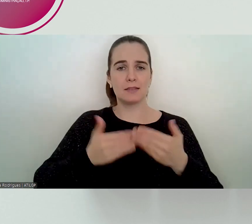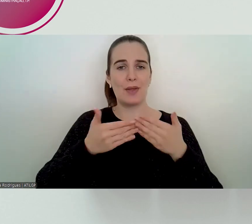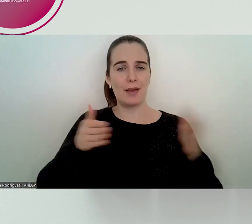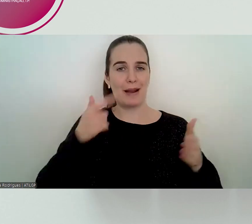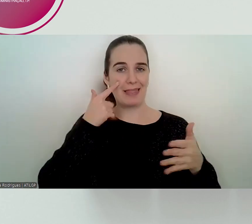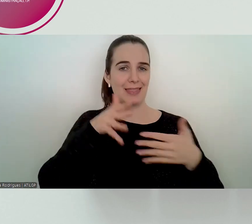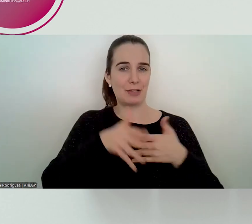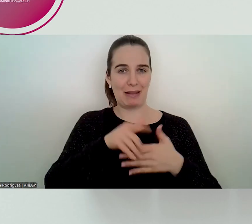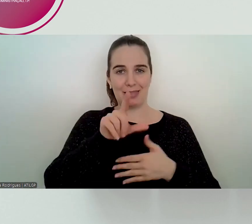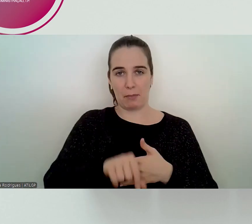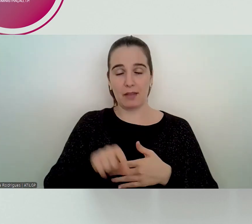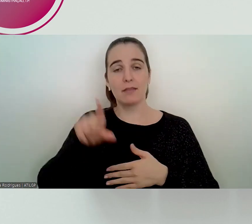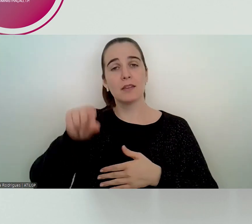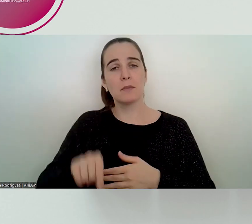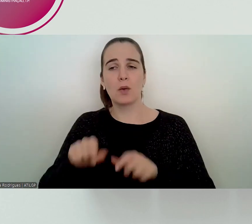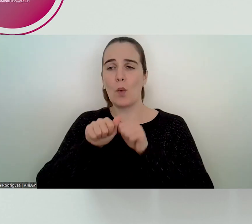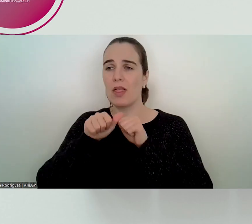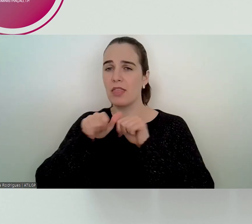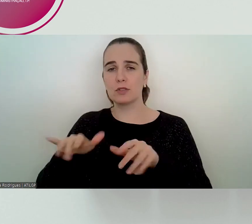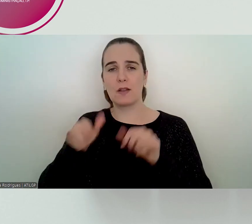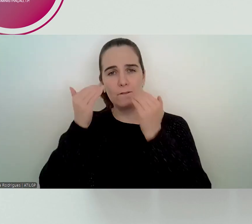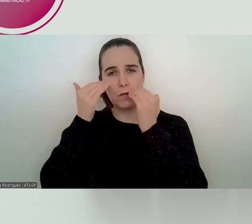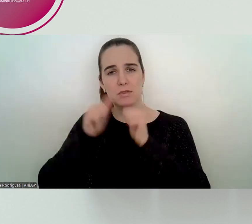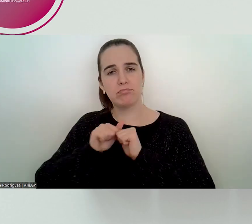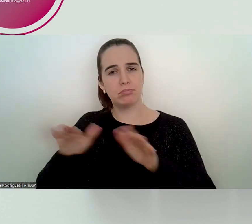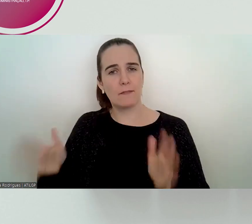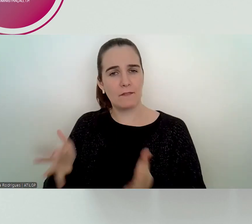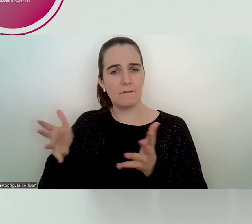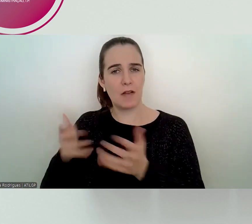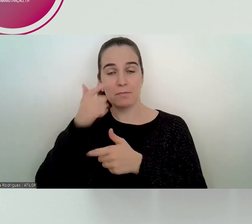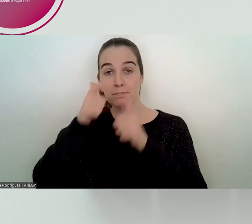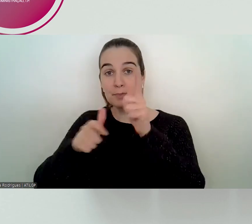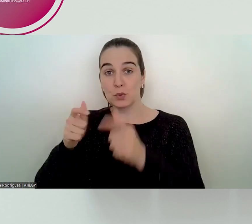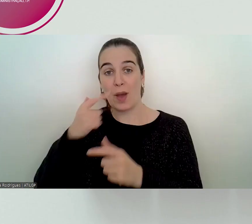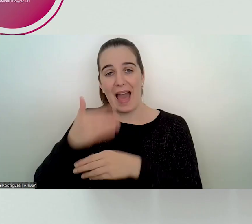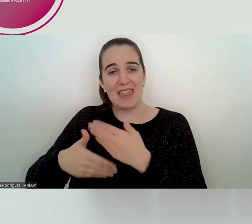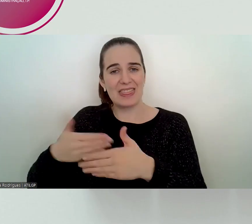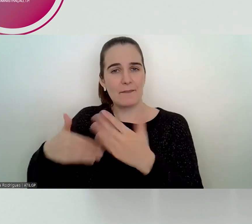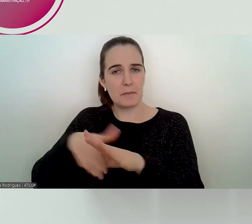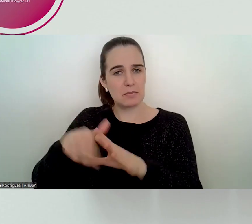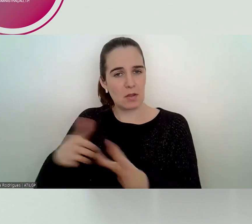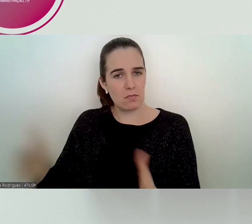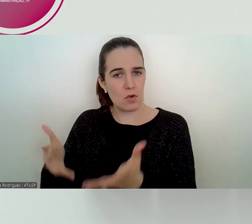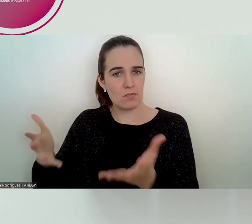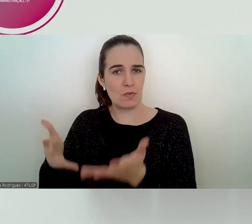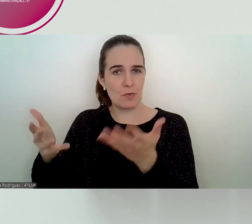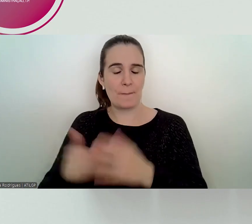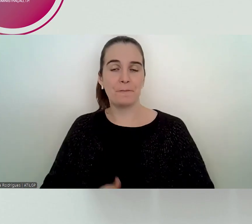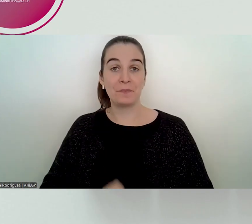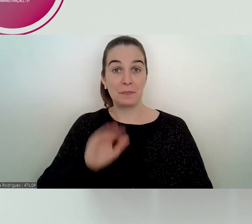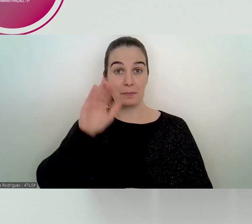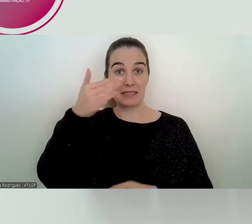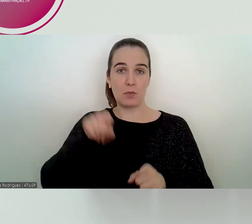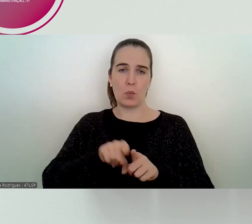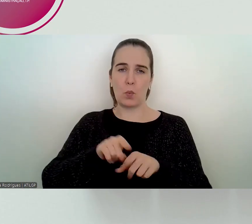com isso, promovendo a divulgação da informação e potenciando a participação ativa dos cidadãos. Este princípio atua assim como um